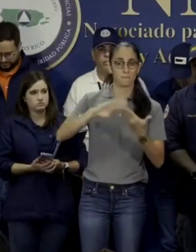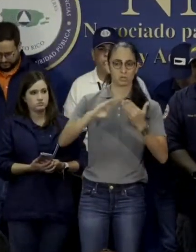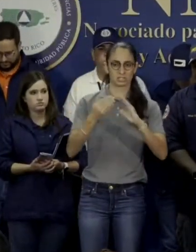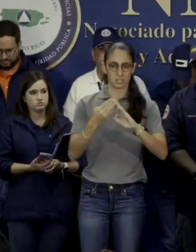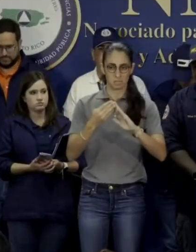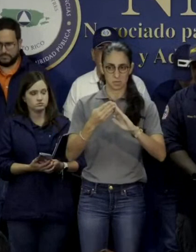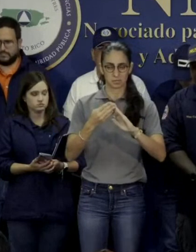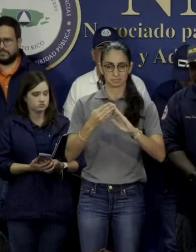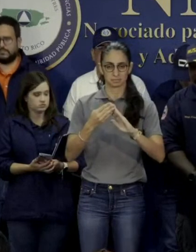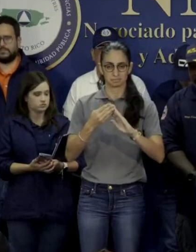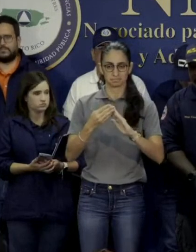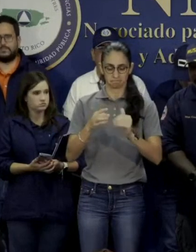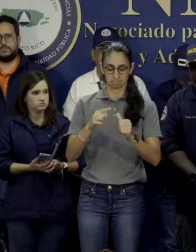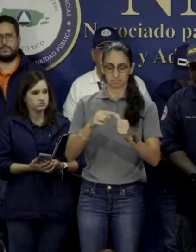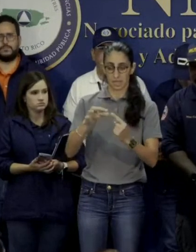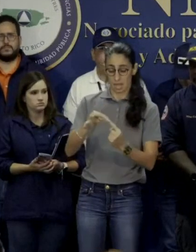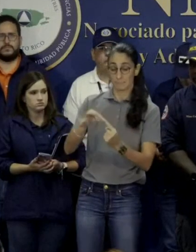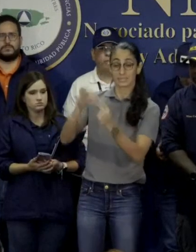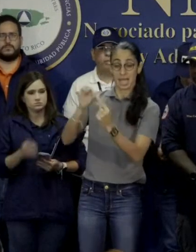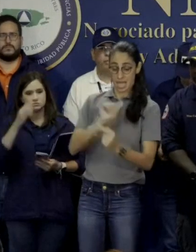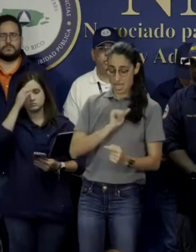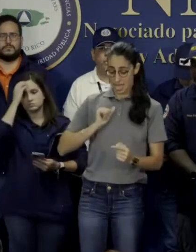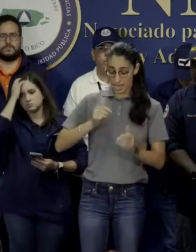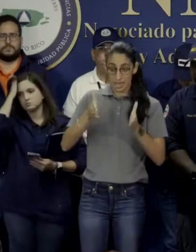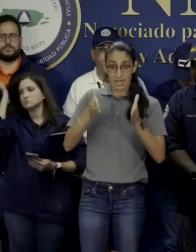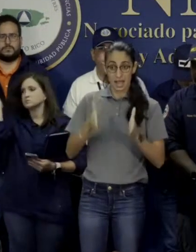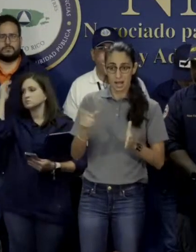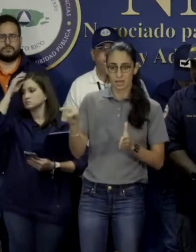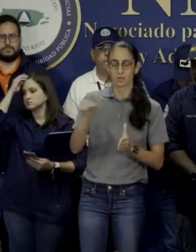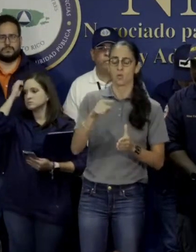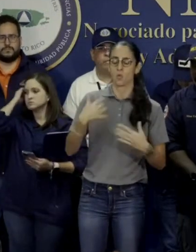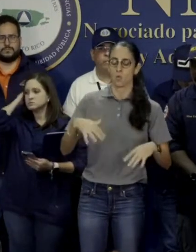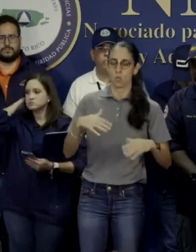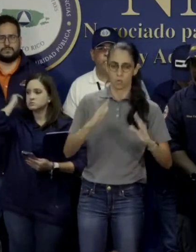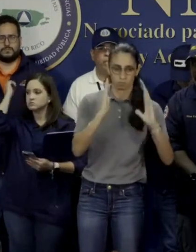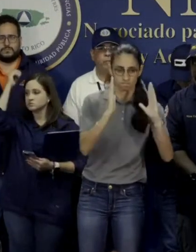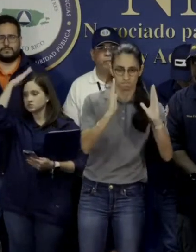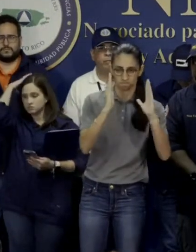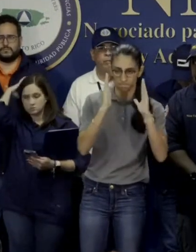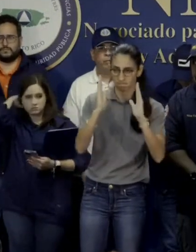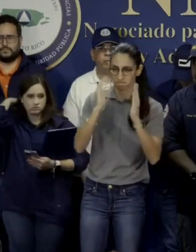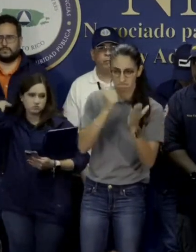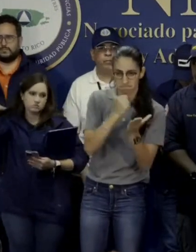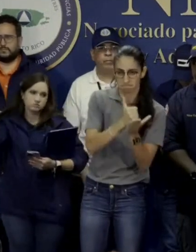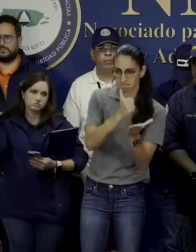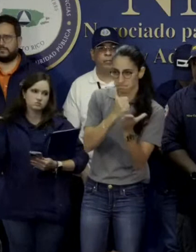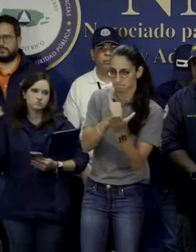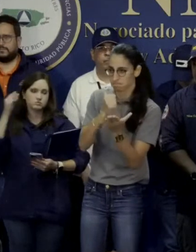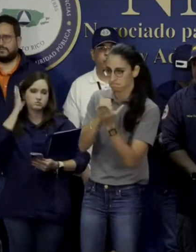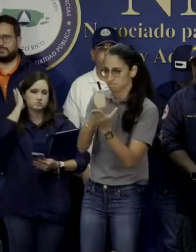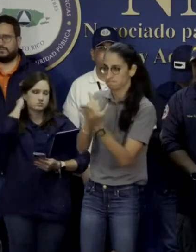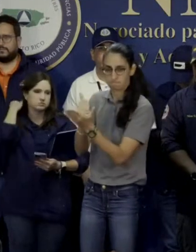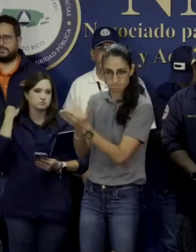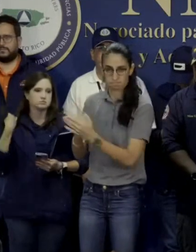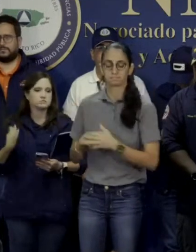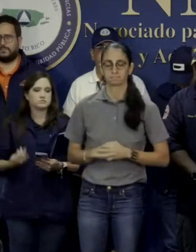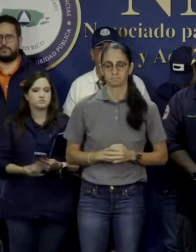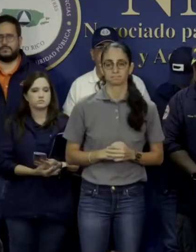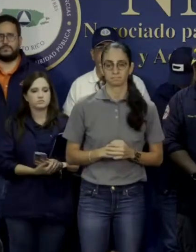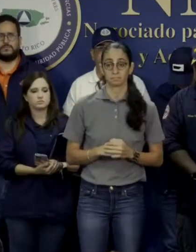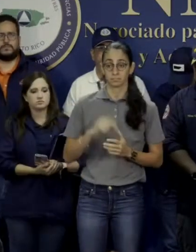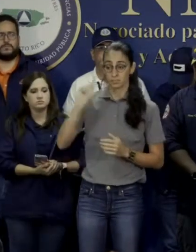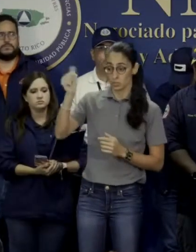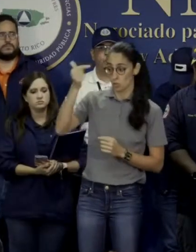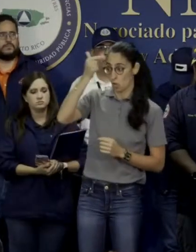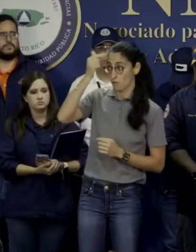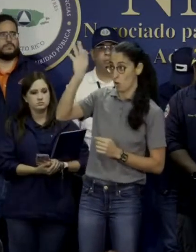municipios, en especial los alcaldes y alcaldesas que han estado respondiéndole a sus ciudadanos directamente. Y el